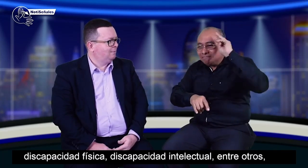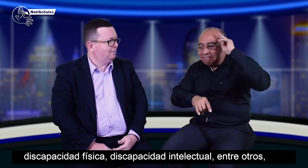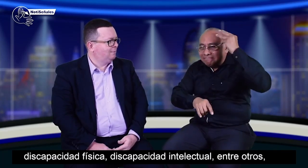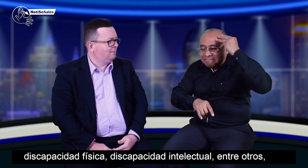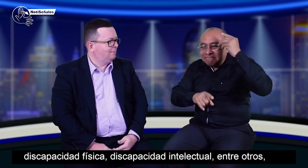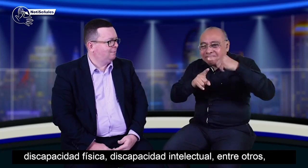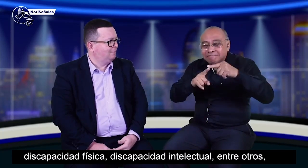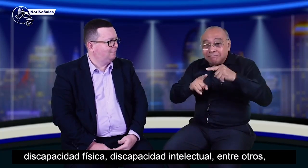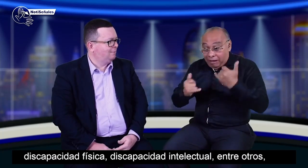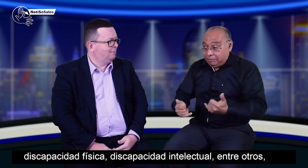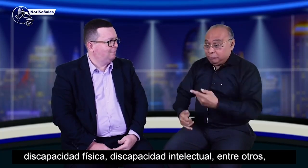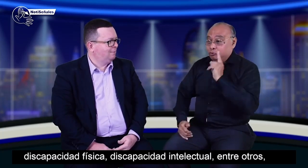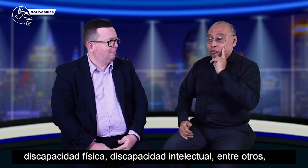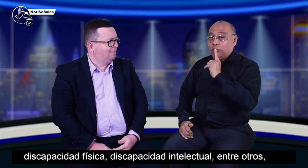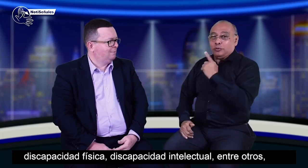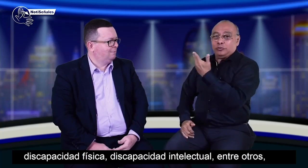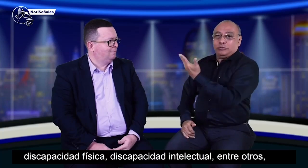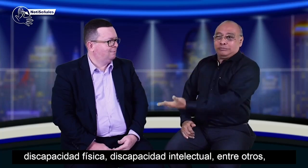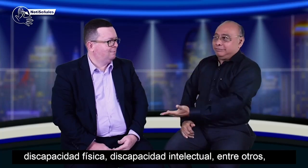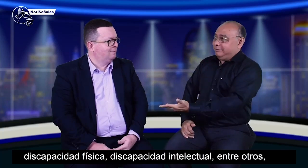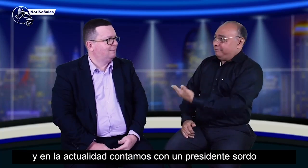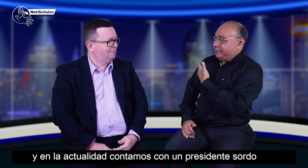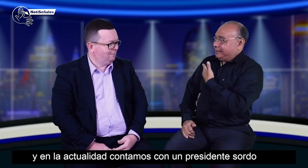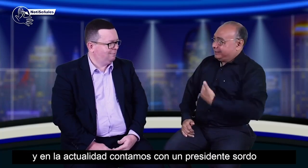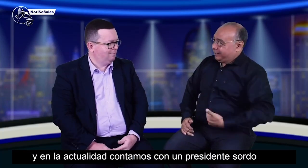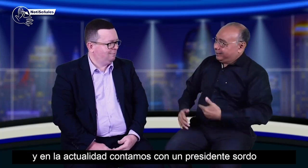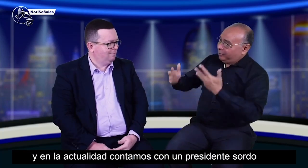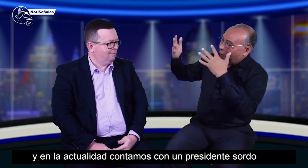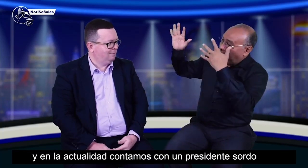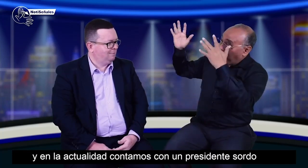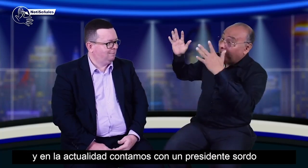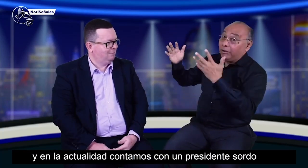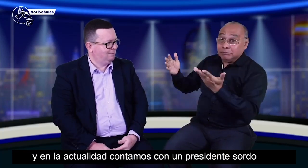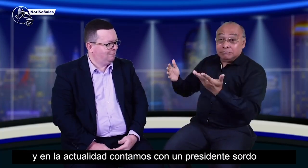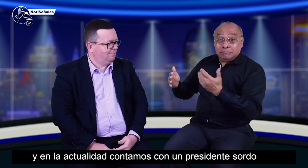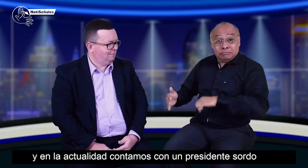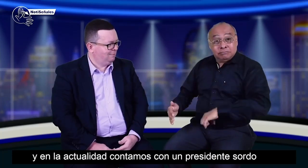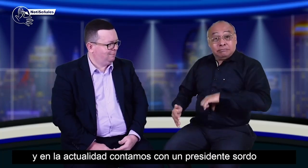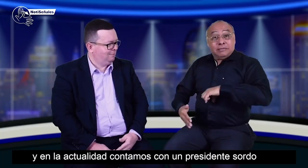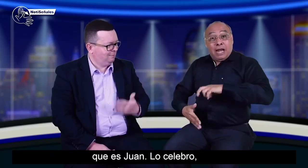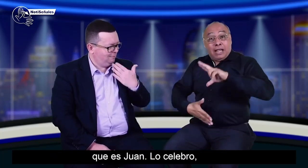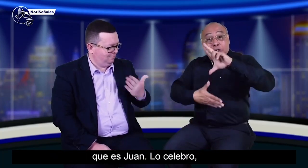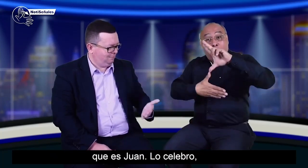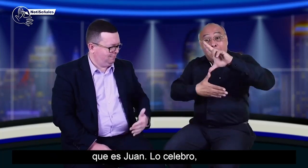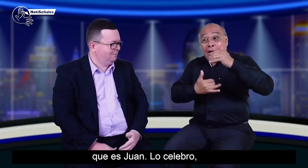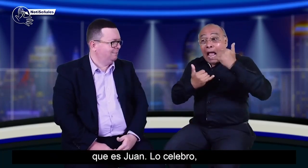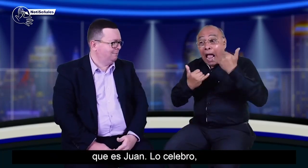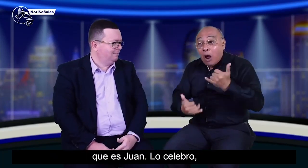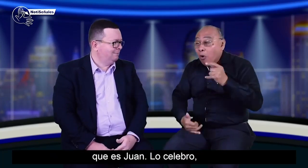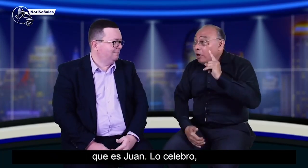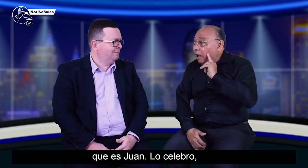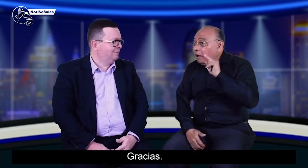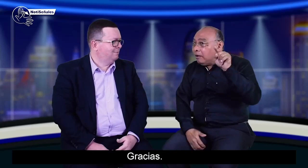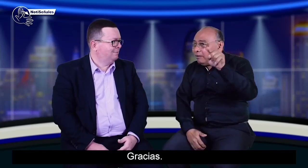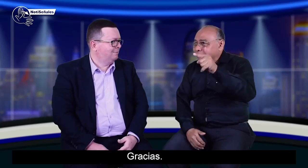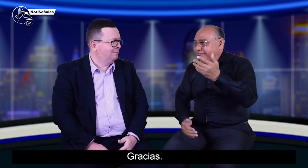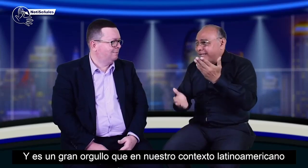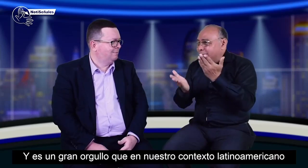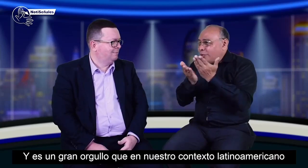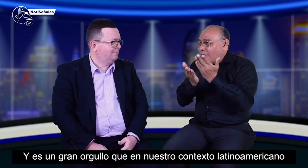física, discapacidad intelectual, entre otros. Y en la actualidad contamos con un presidente sordo ¿Qué es Juan? Lo celebro. Gracias. Y es un gran